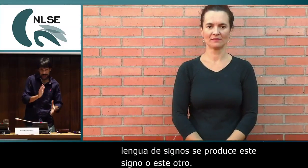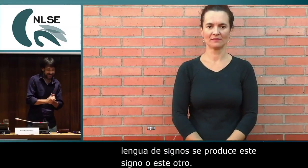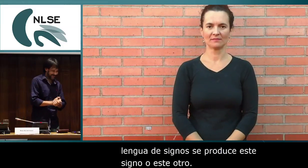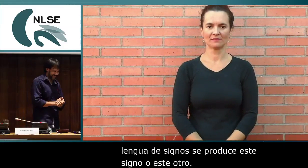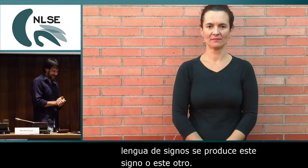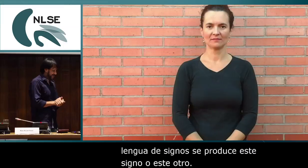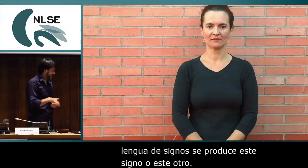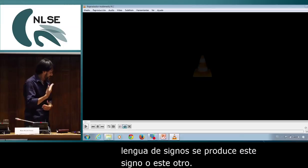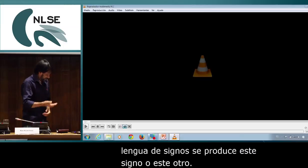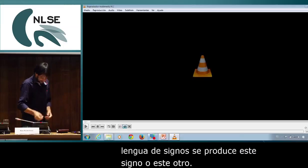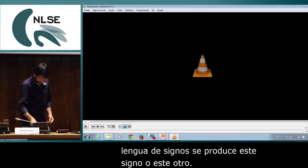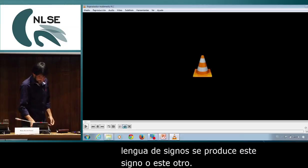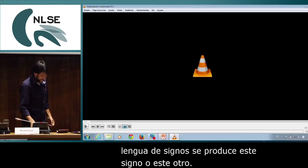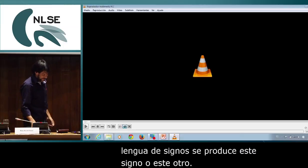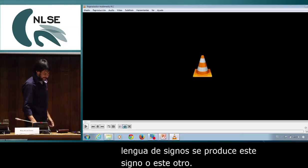El por.